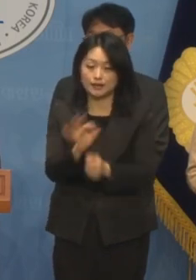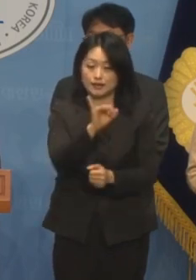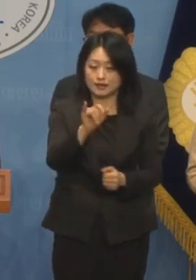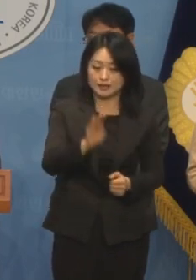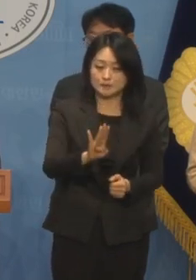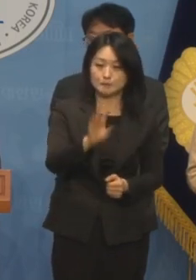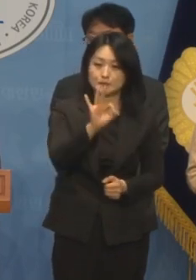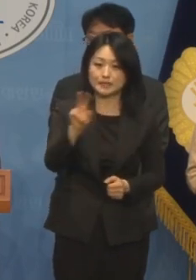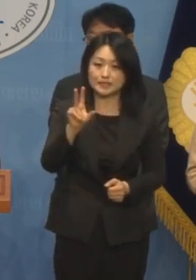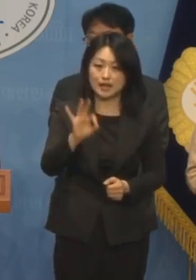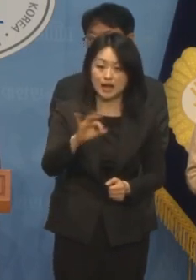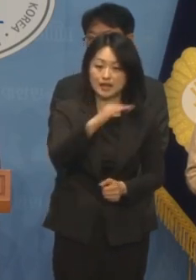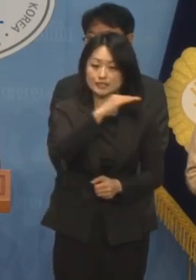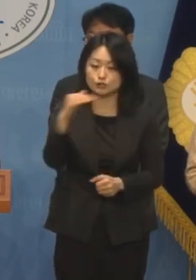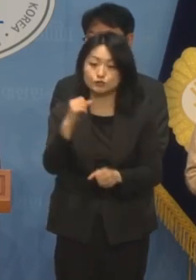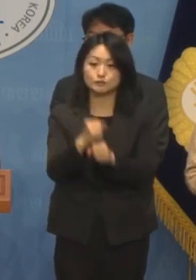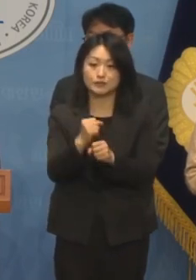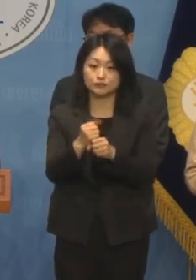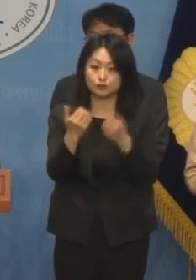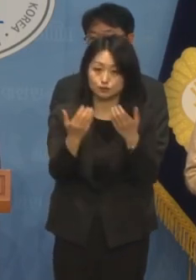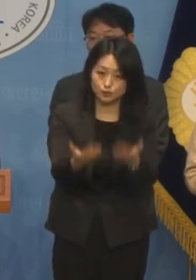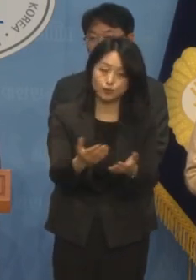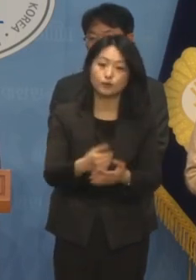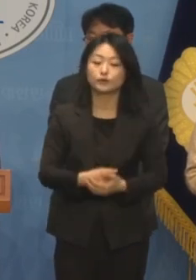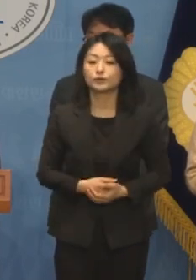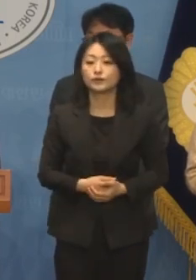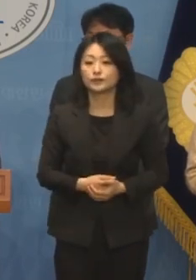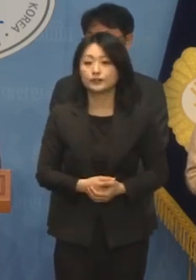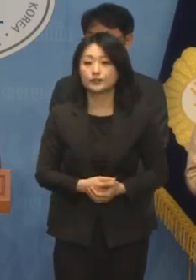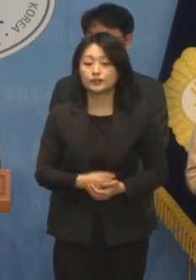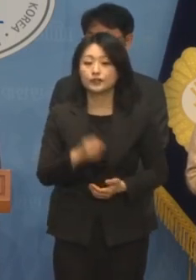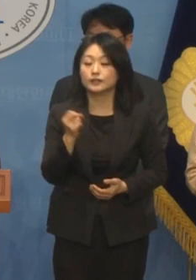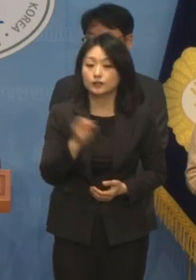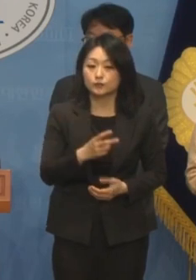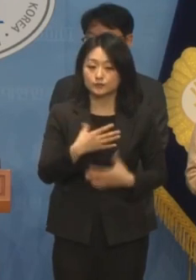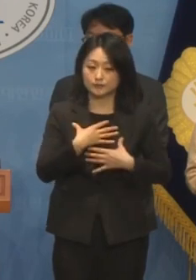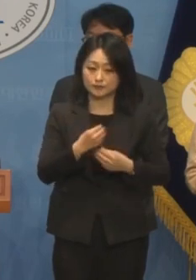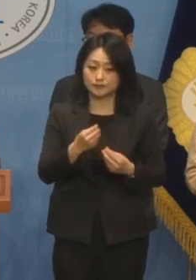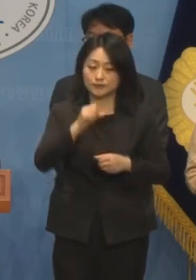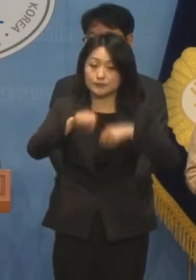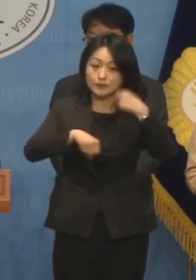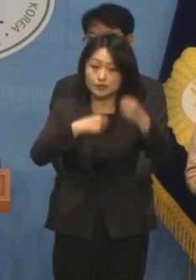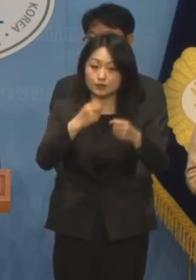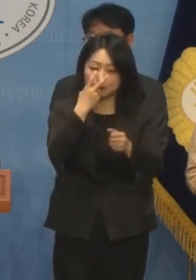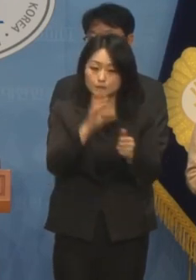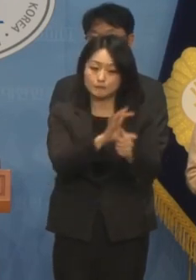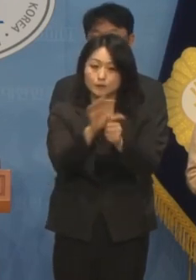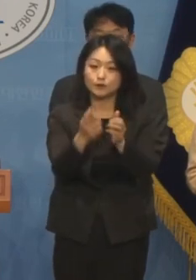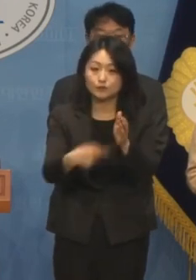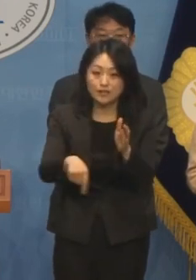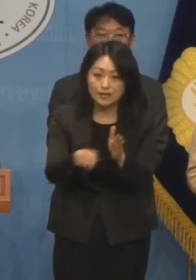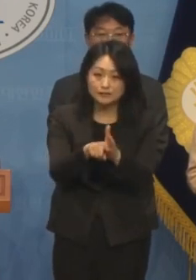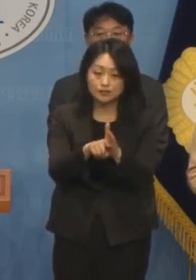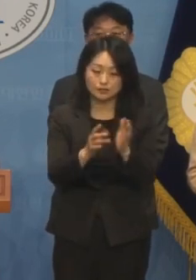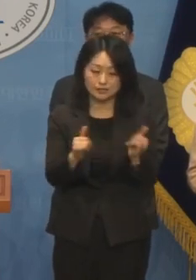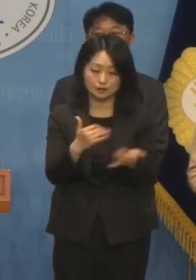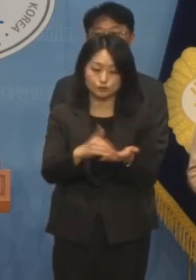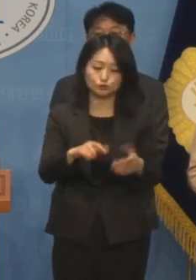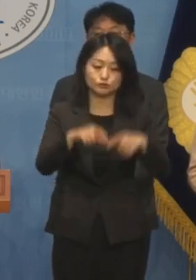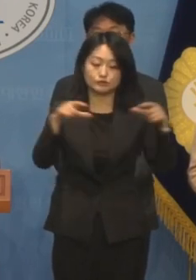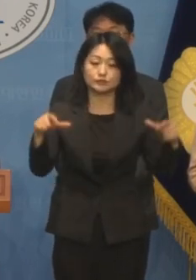가이드라인을 마련해 입양 과정을 객관적으로 진행하라. 안정적인 동물 돌봄을 위해 적정 인력을